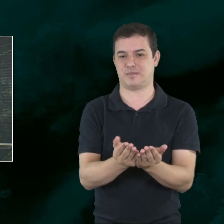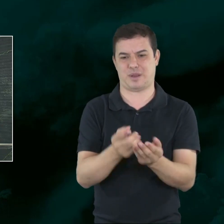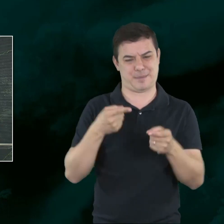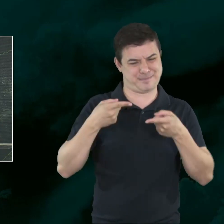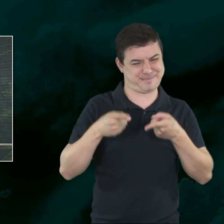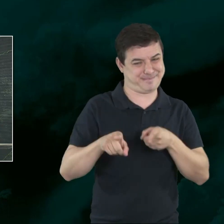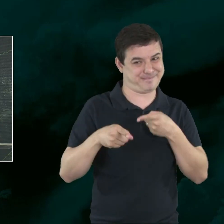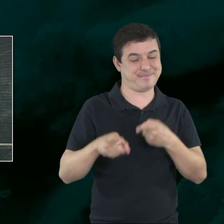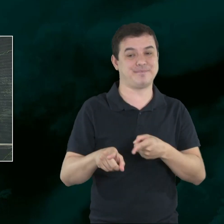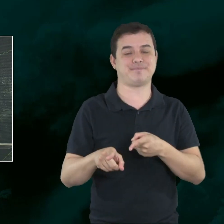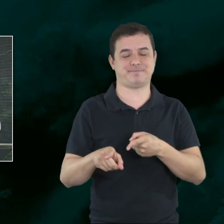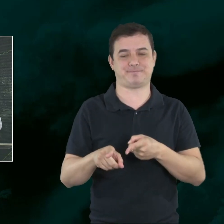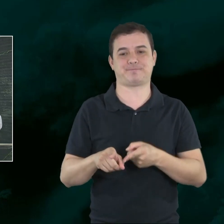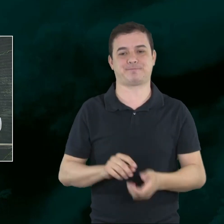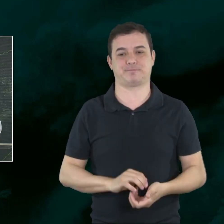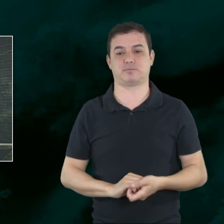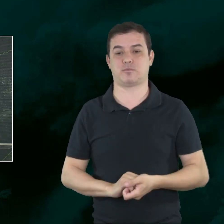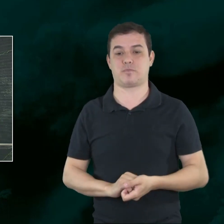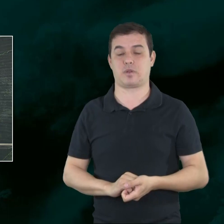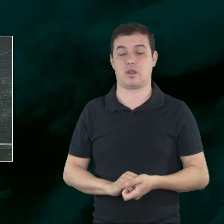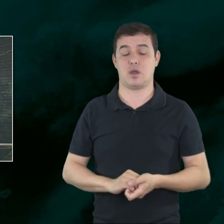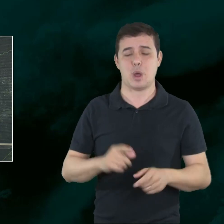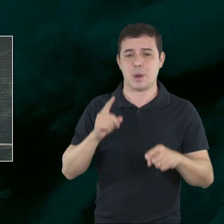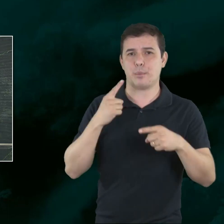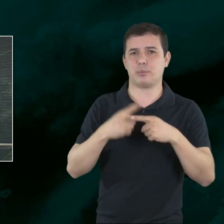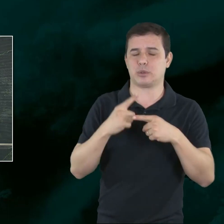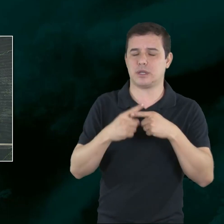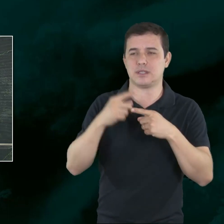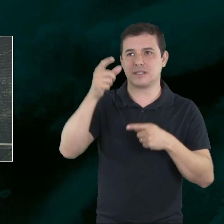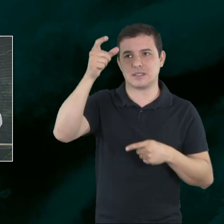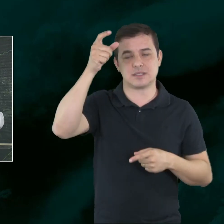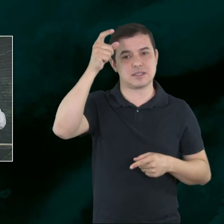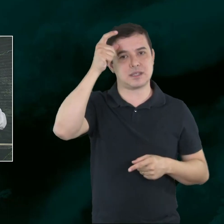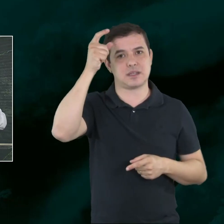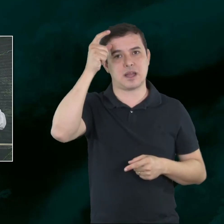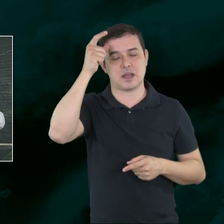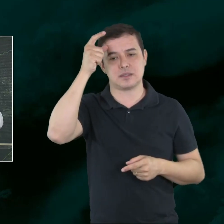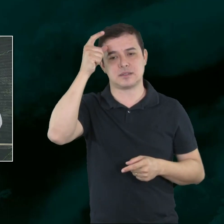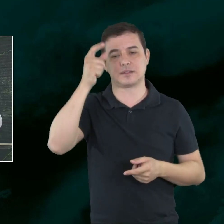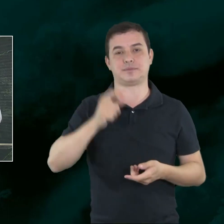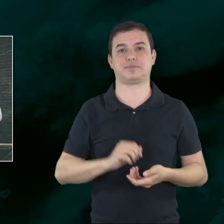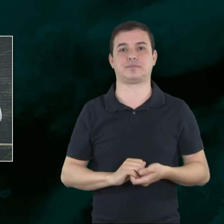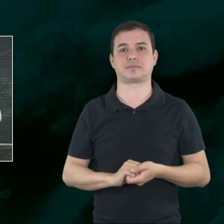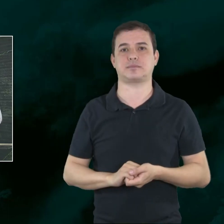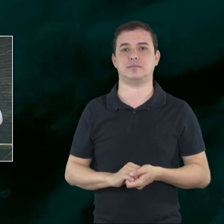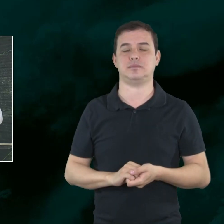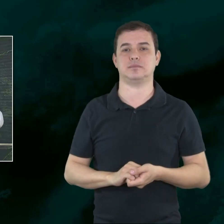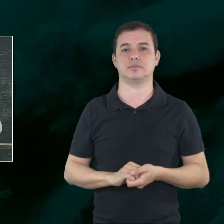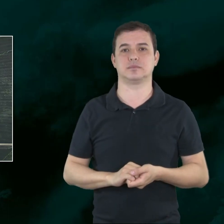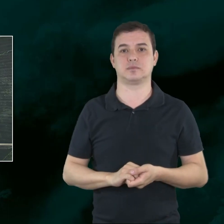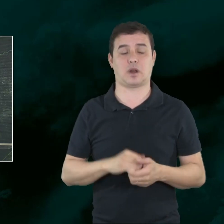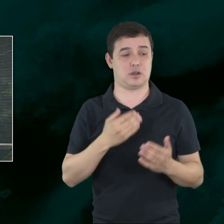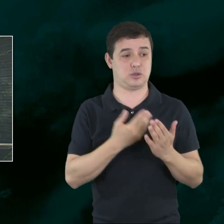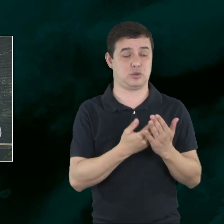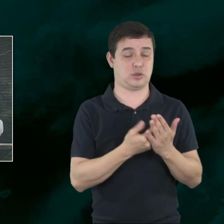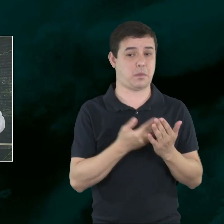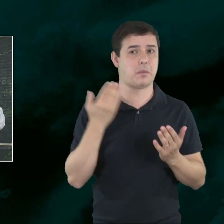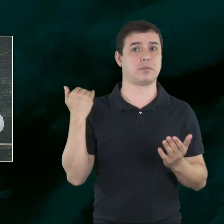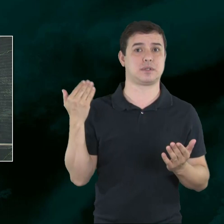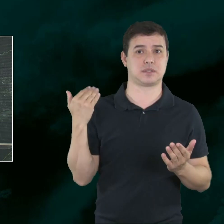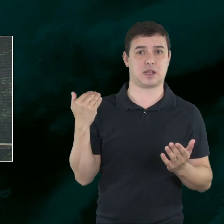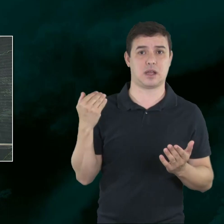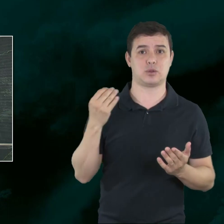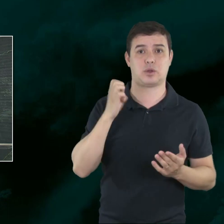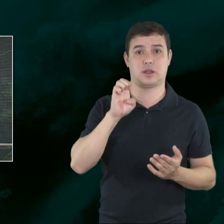quê? Porque Satanás, segundo o que nós já estudamos em Ezequiel 28 e